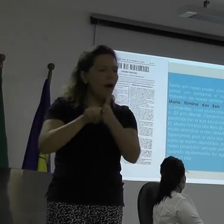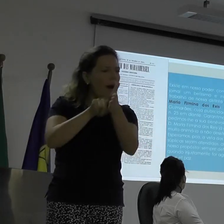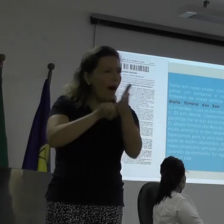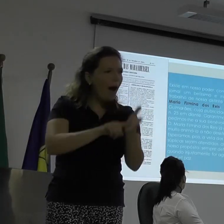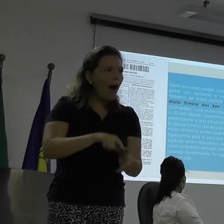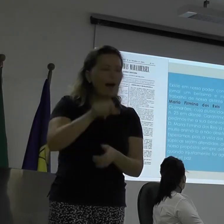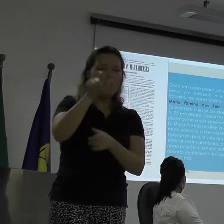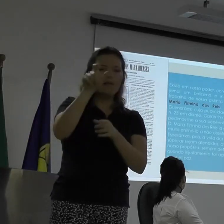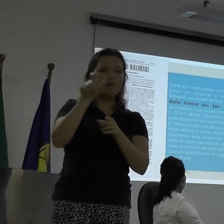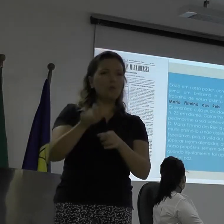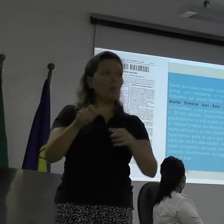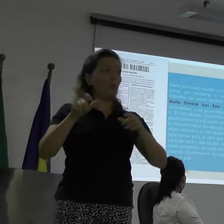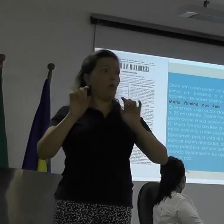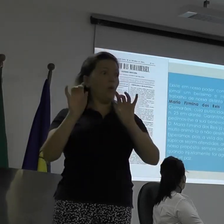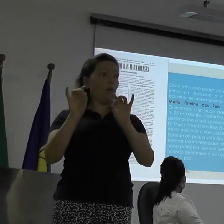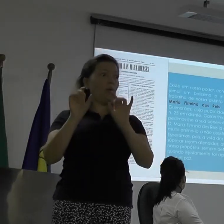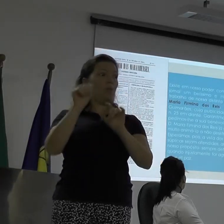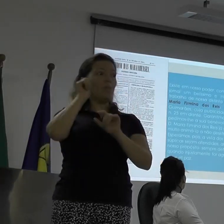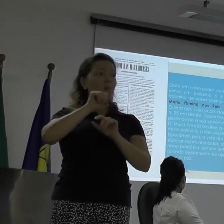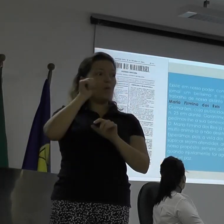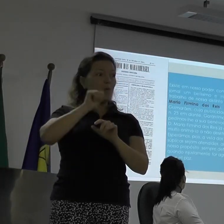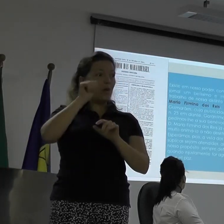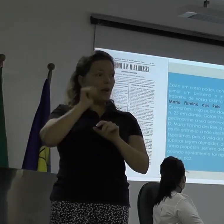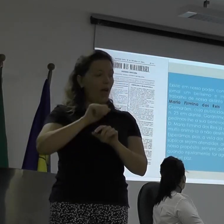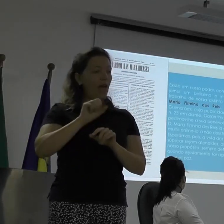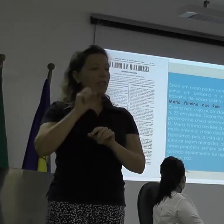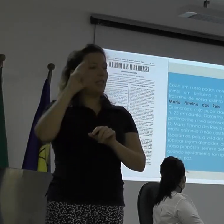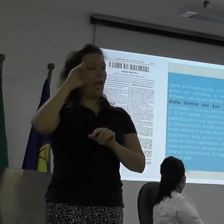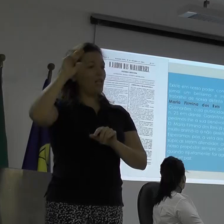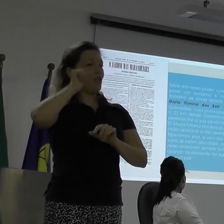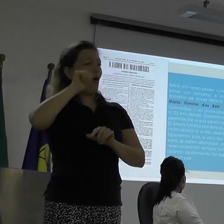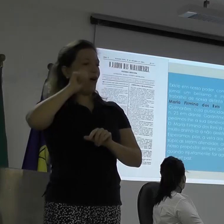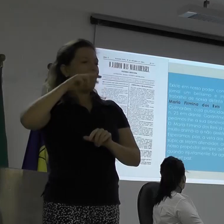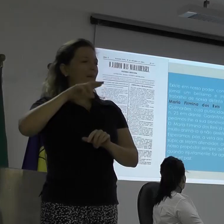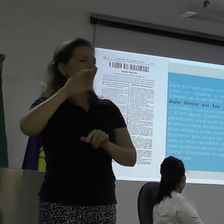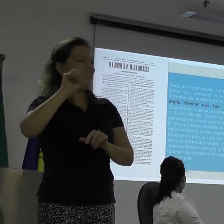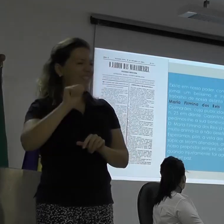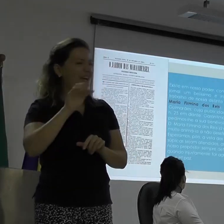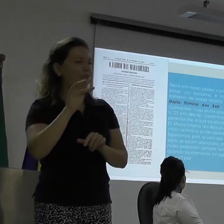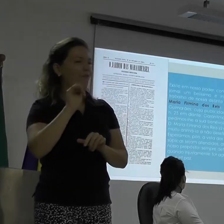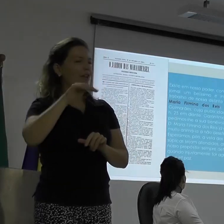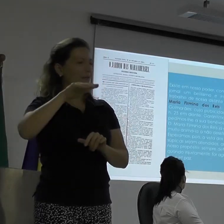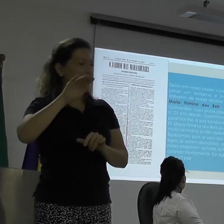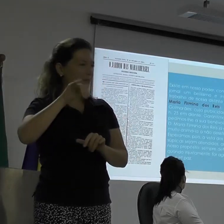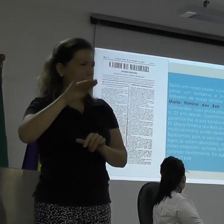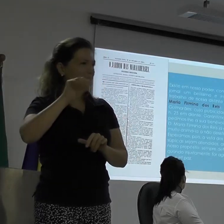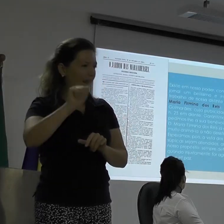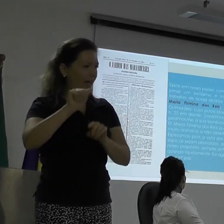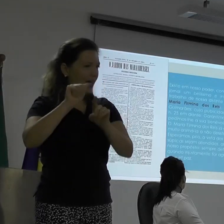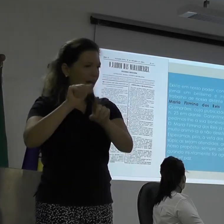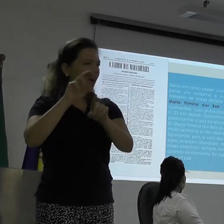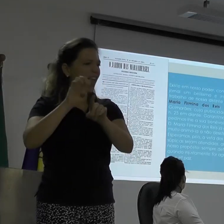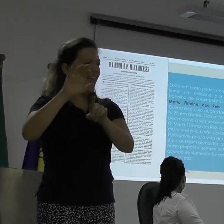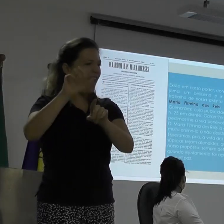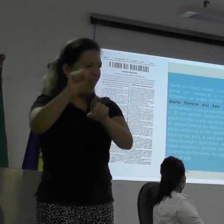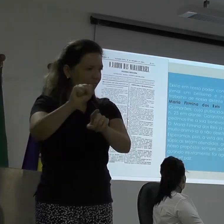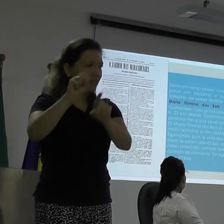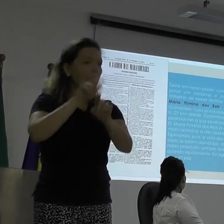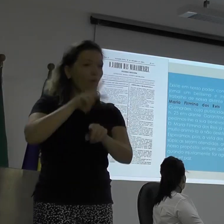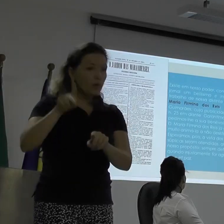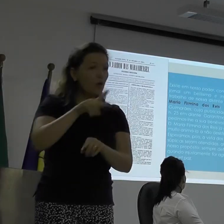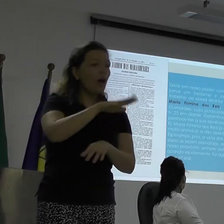distinta comprovinciana, a excelentíssima senhora Dona Maria Firmina dos Reis, professora pública da Vila de